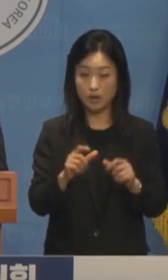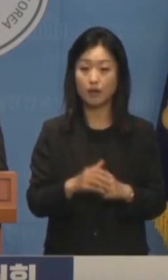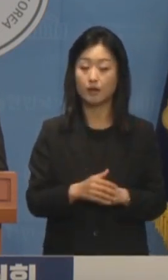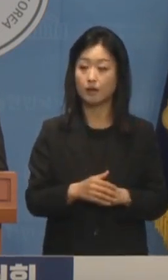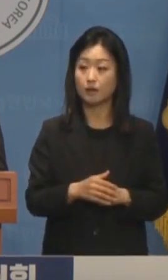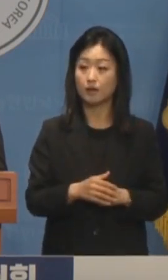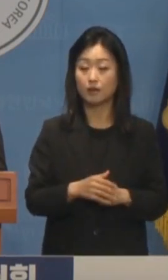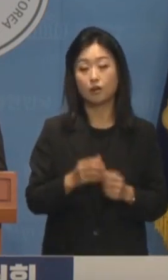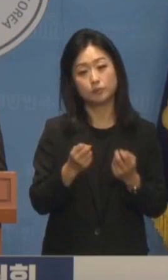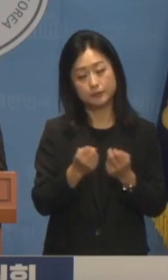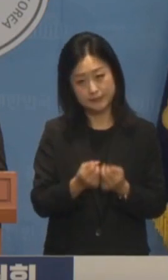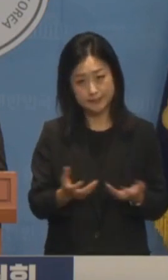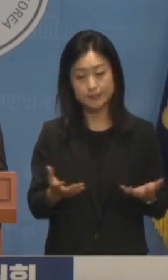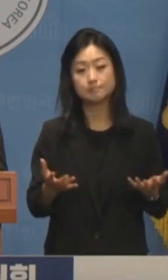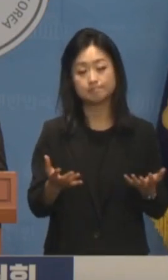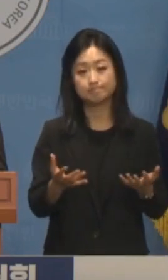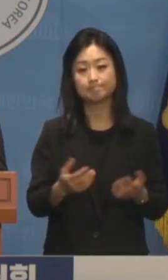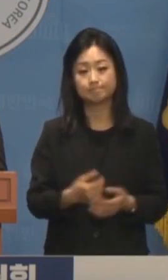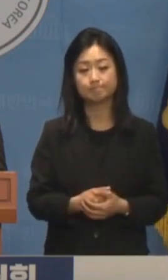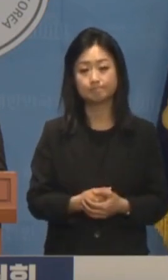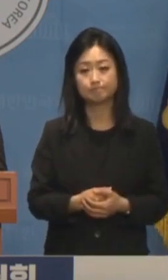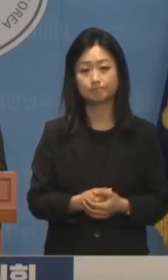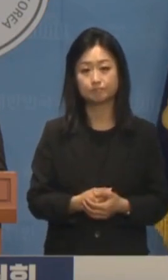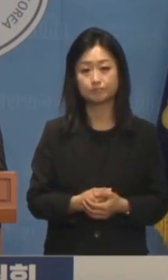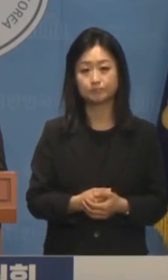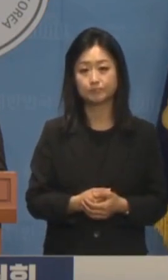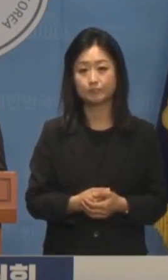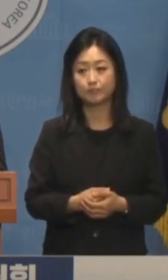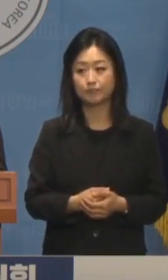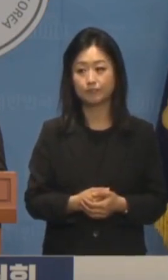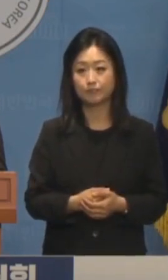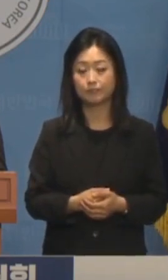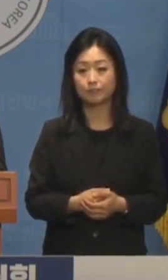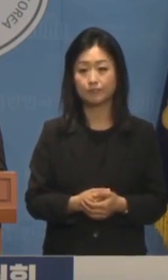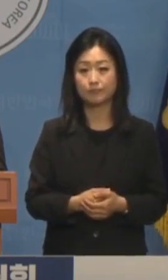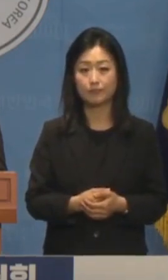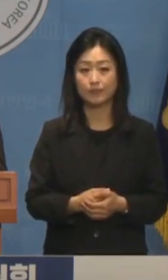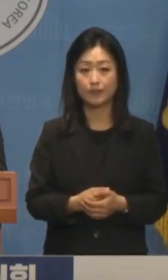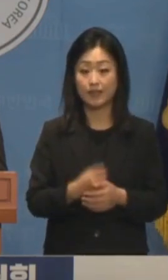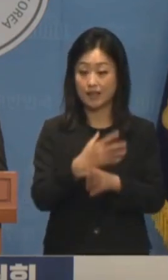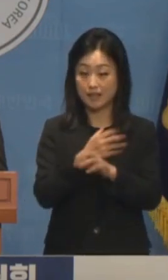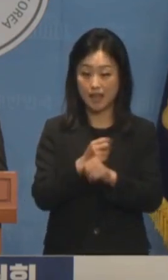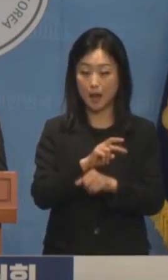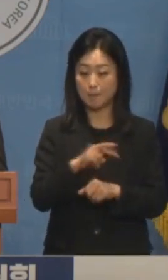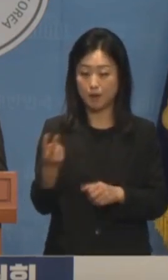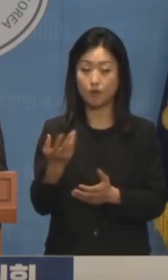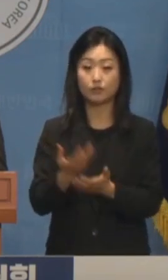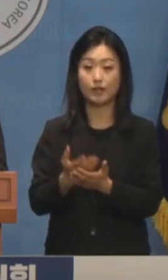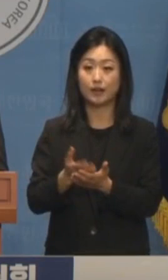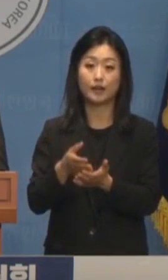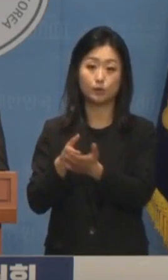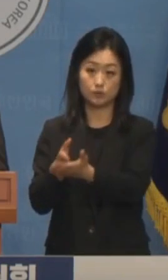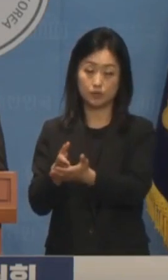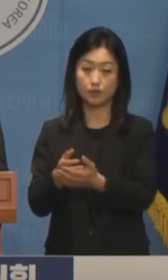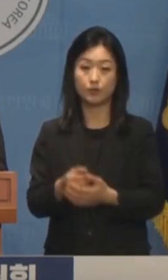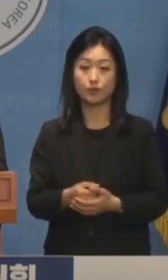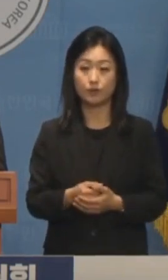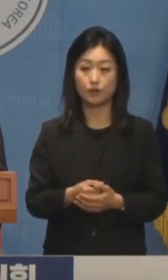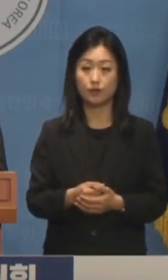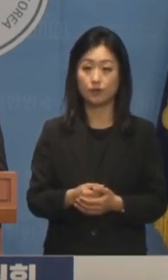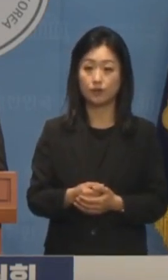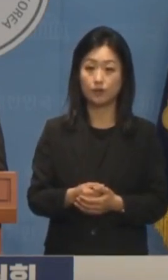저희는 어쩔 수 없이 그때 당시에 저희가 계약 변경을 요청했습니다.